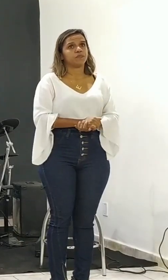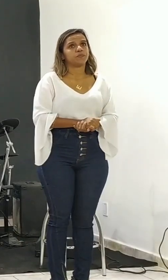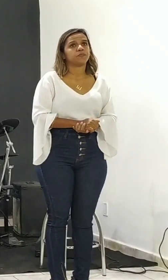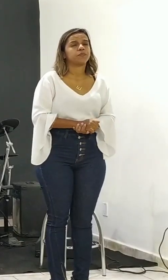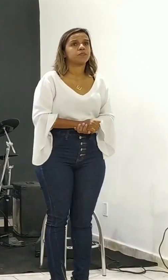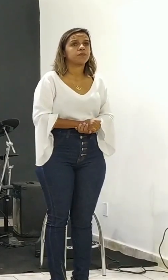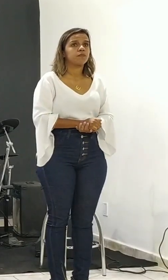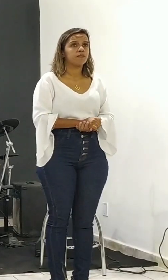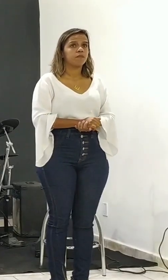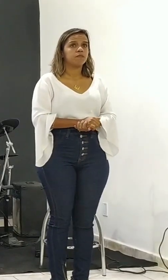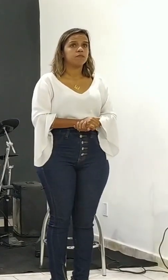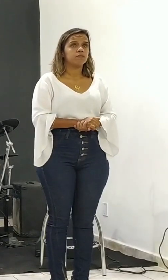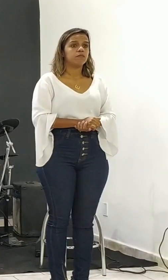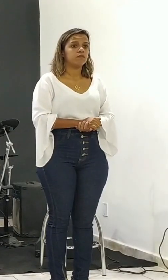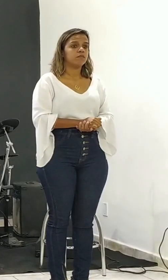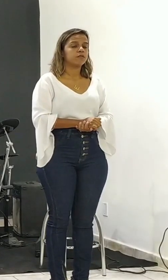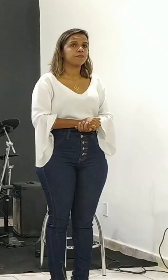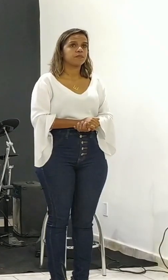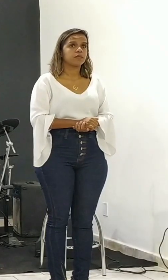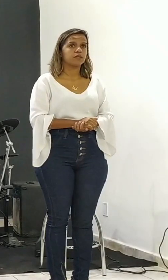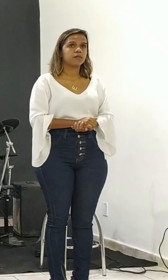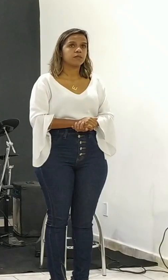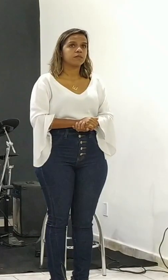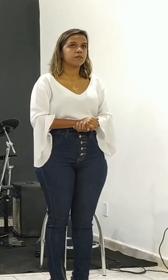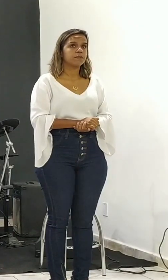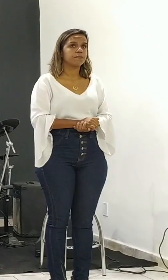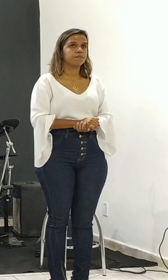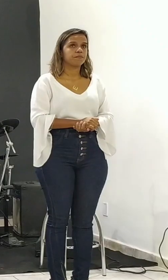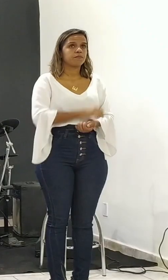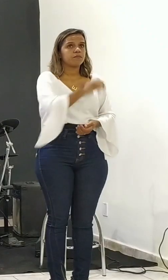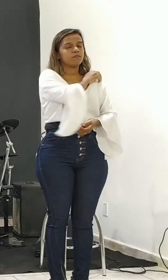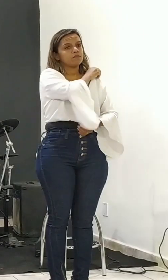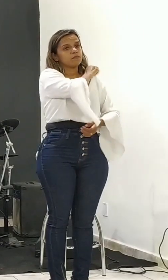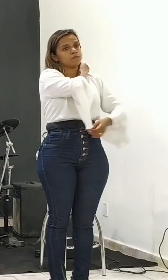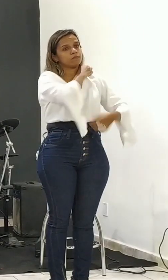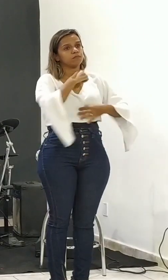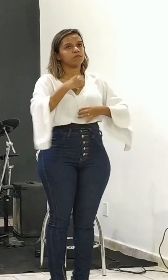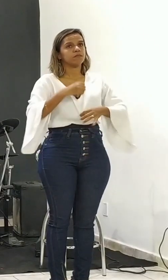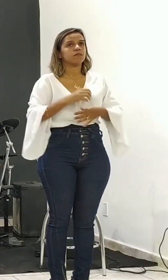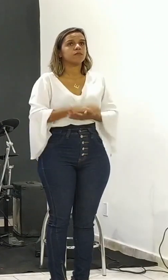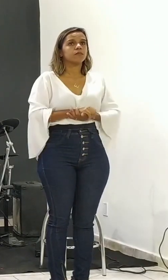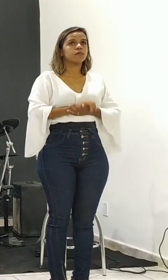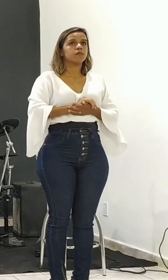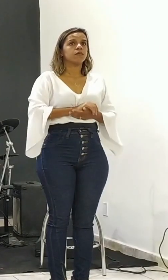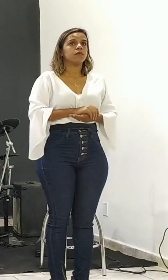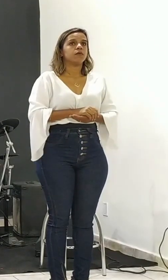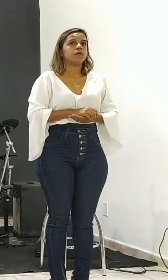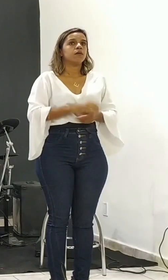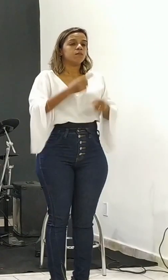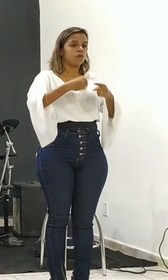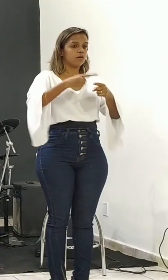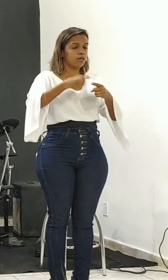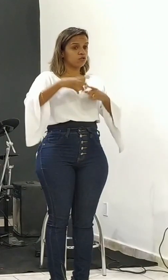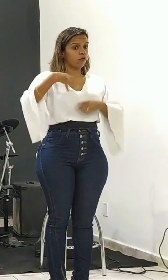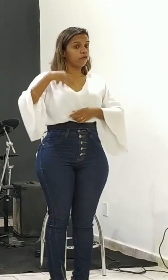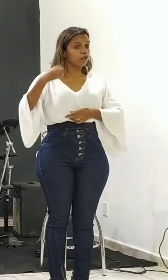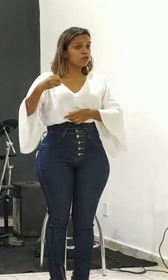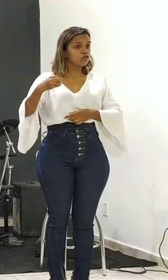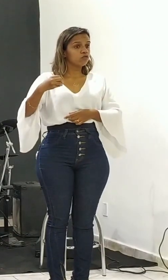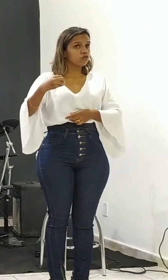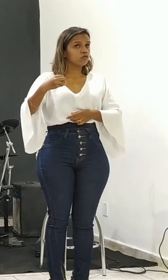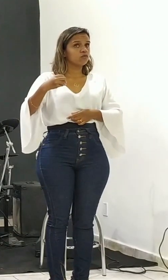Aleluia. Glória a Deus. E porque sois filhos? Filhos de